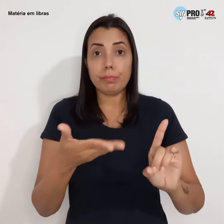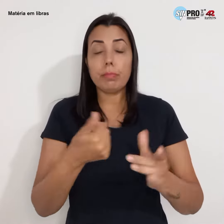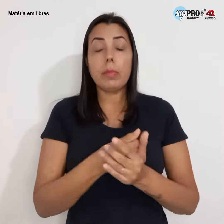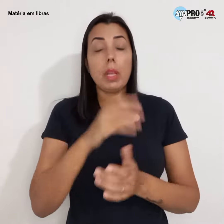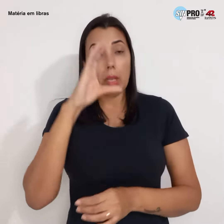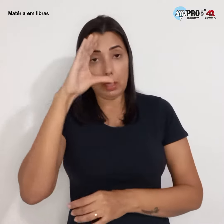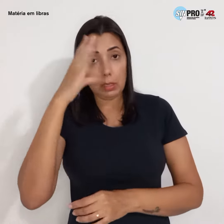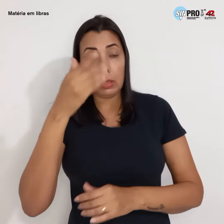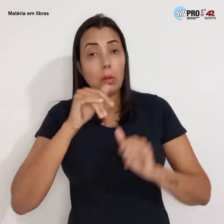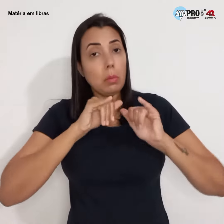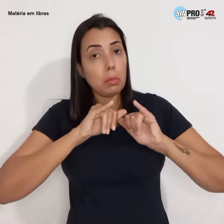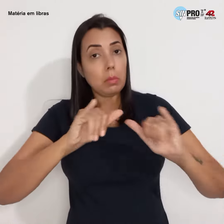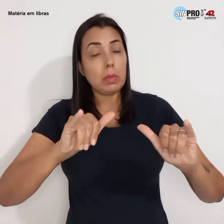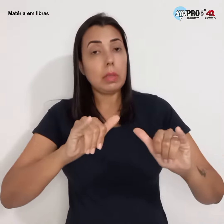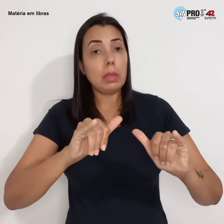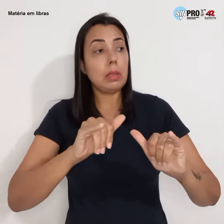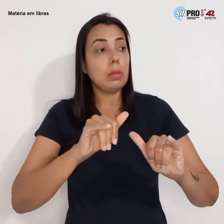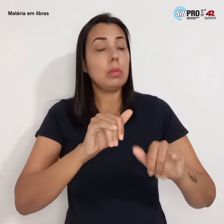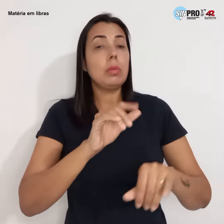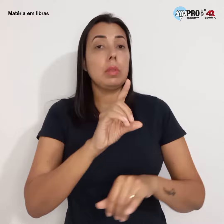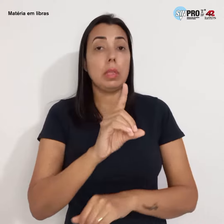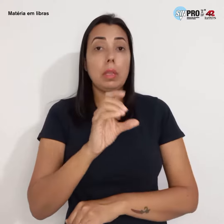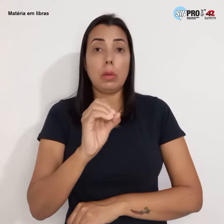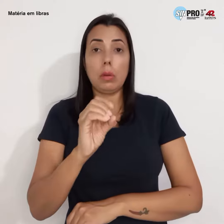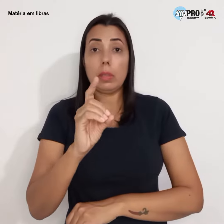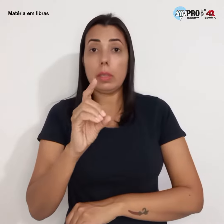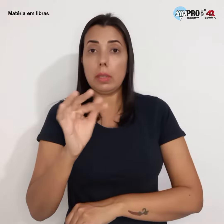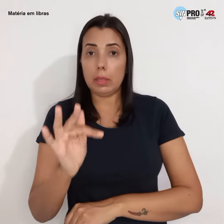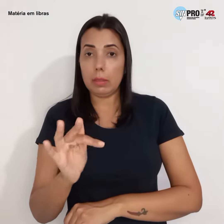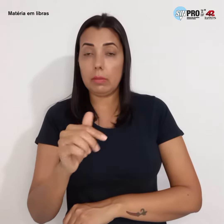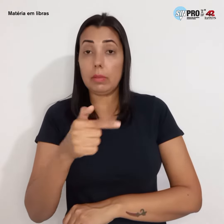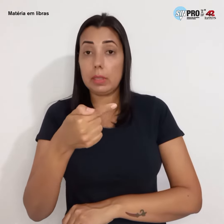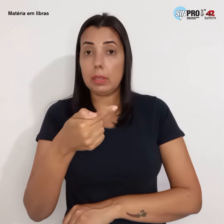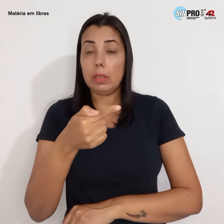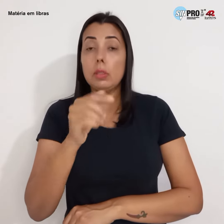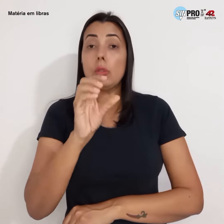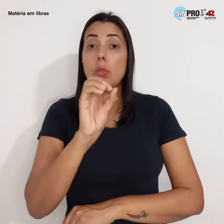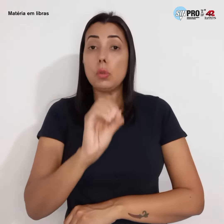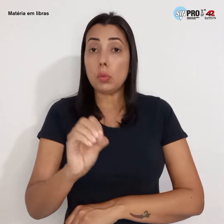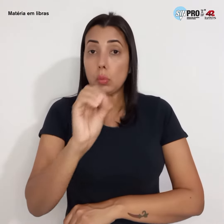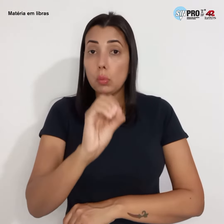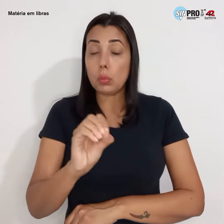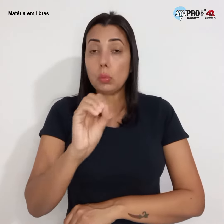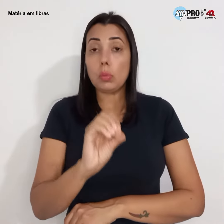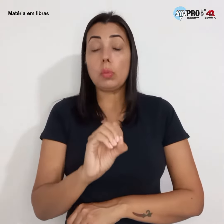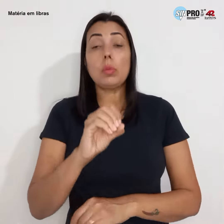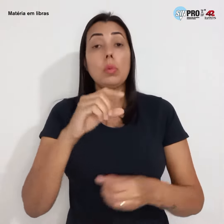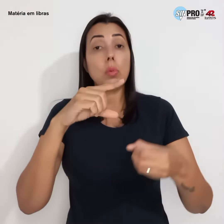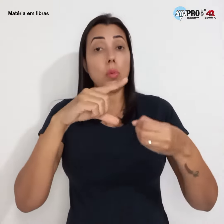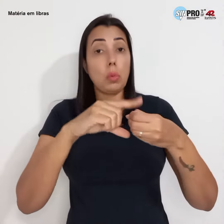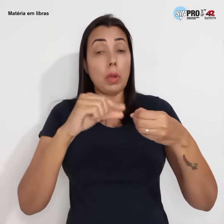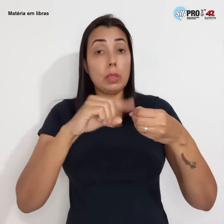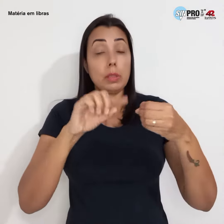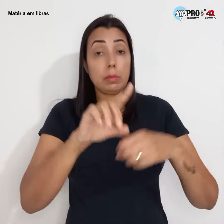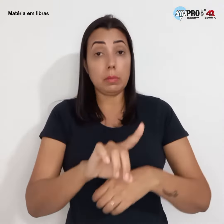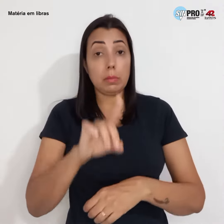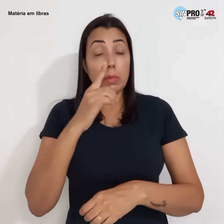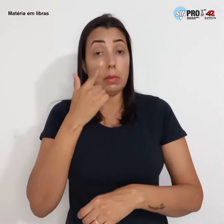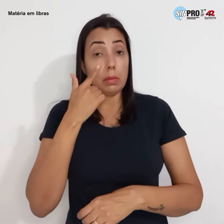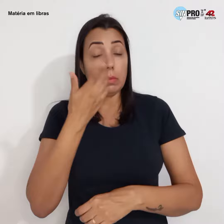A decisão foi publicada no Diário Oficial desta quinta-feira, 7 de outubro. Além do artigo 1º, que